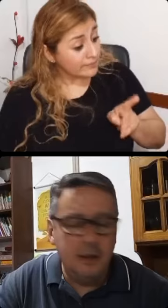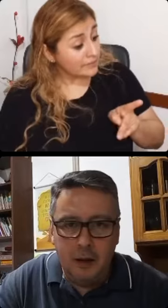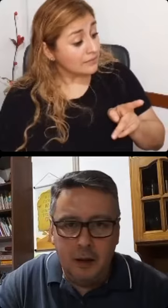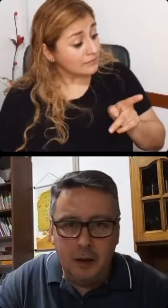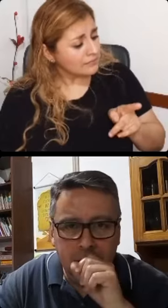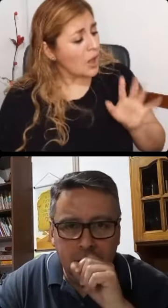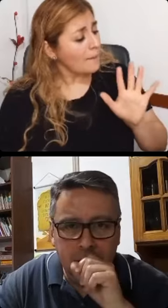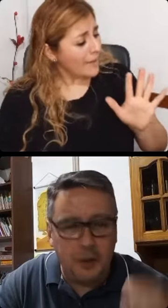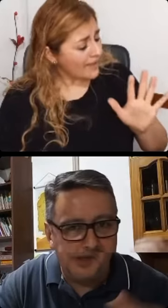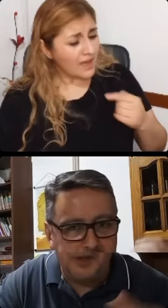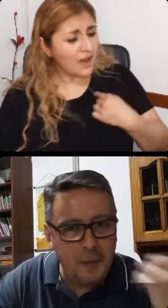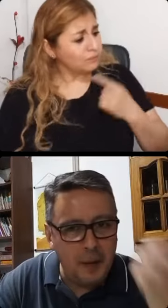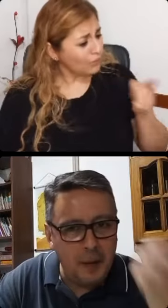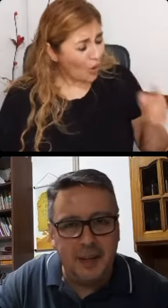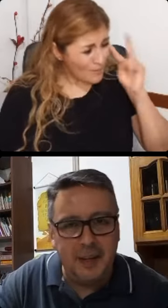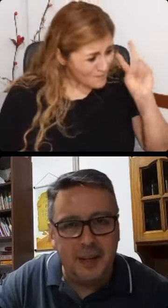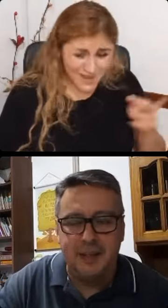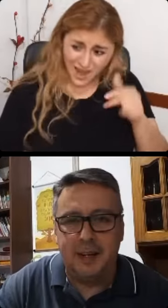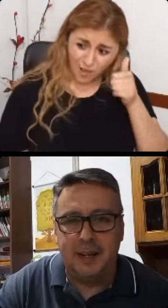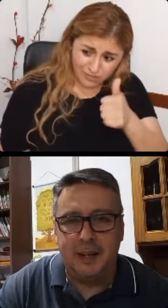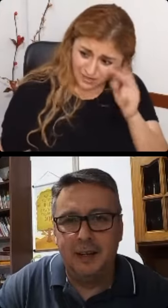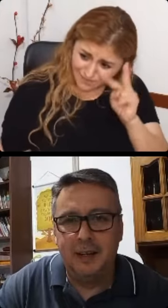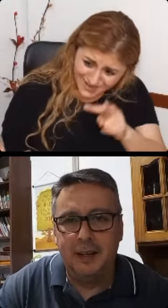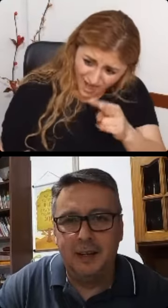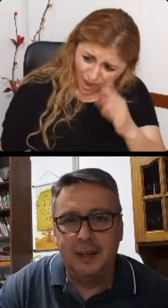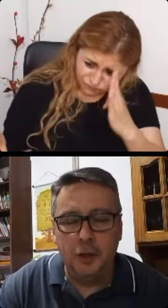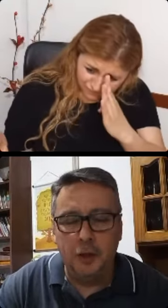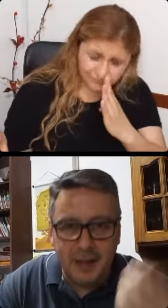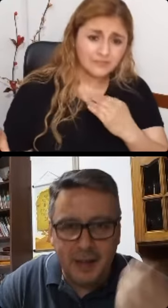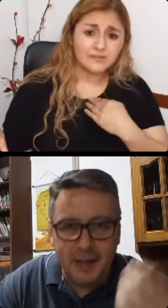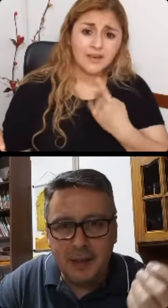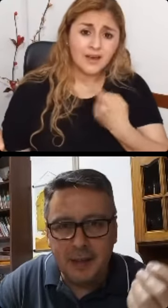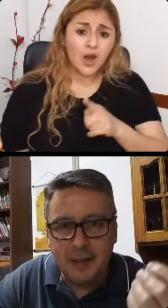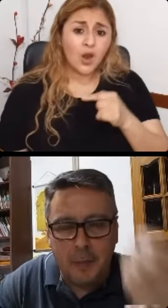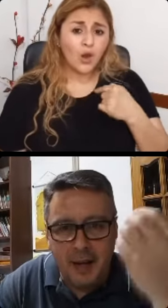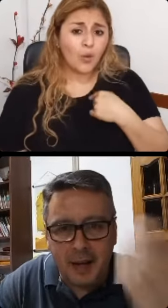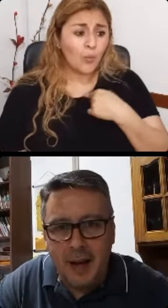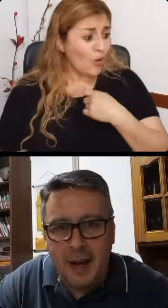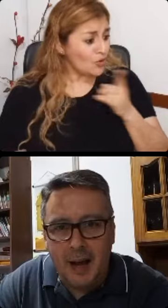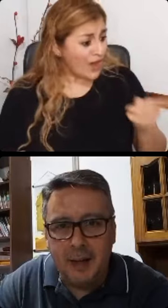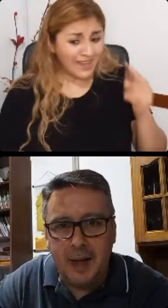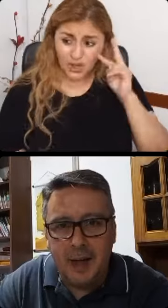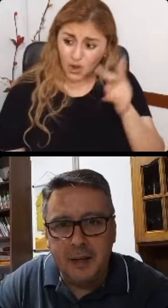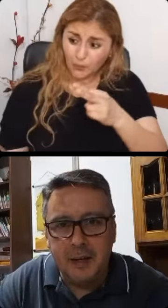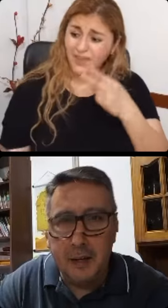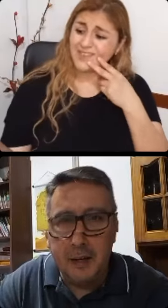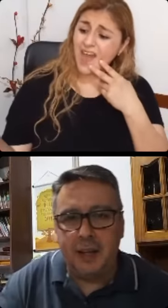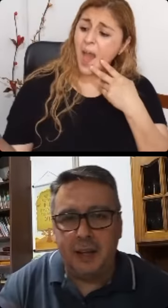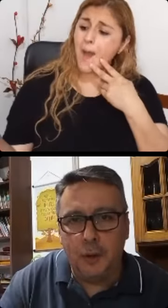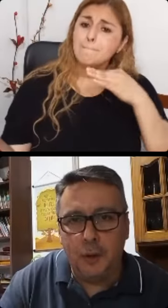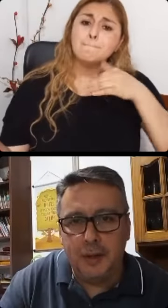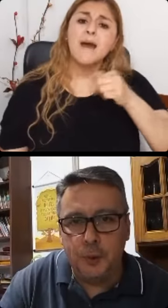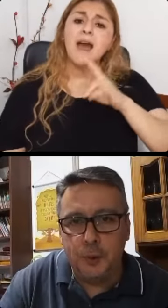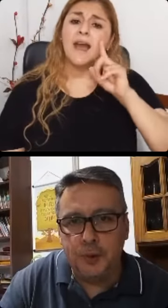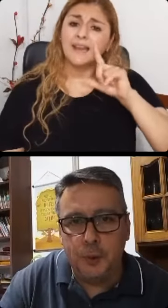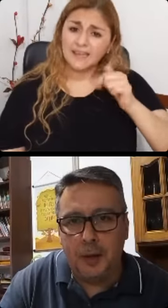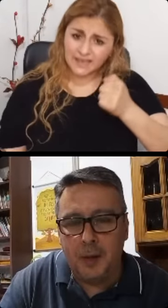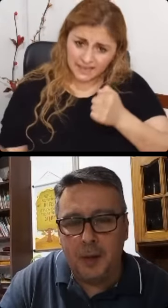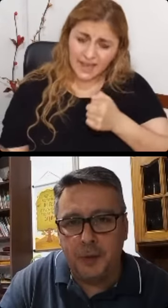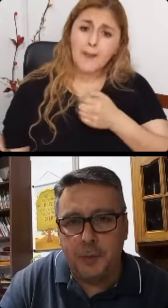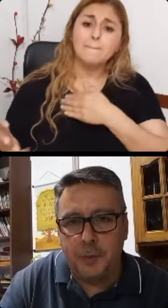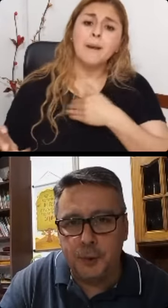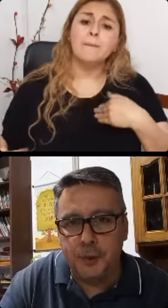no pero no estás viendo bien le dice no ves a María sosteniendo a Jesús